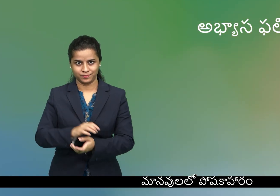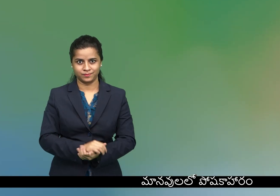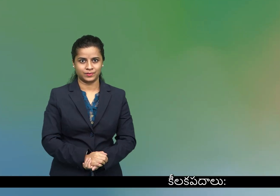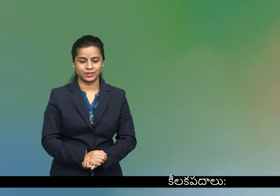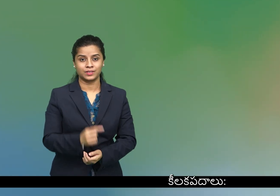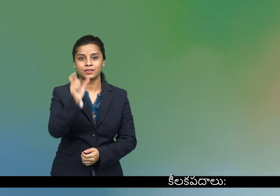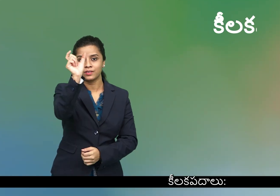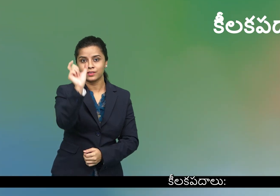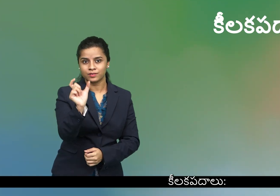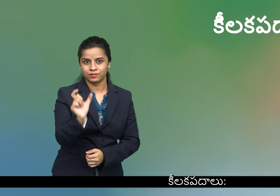కీలక పదాలు: